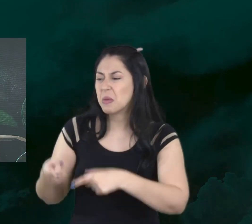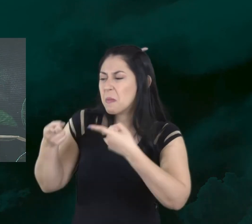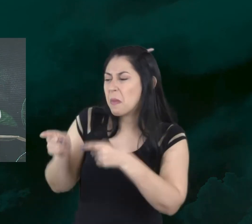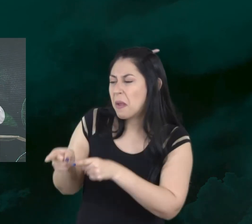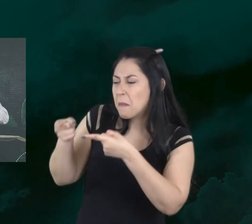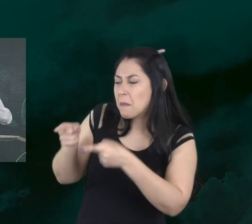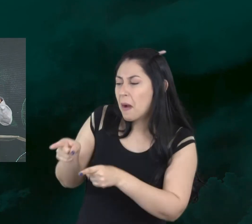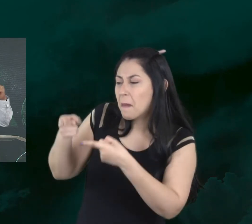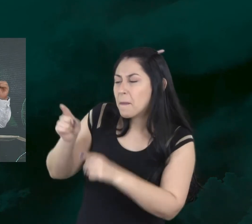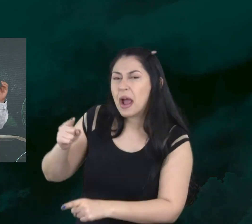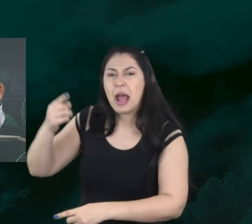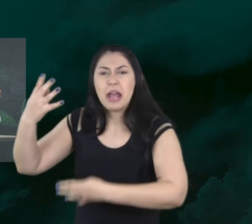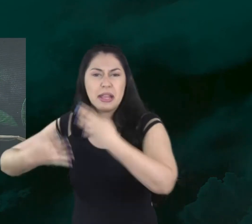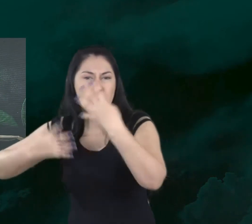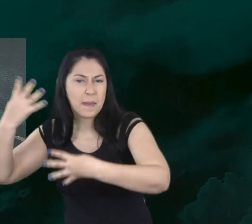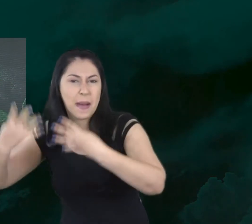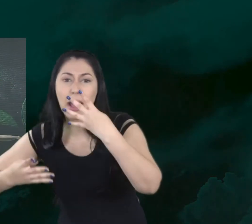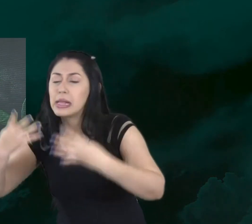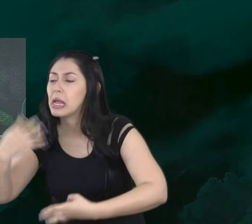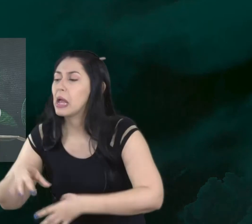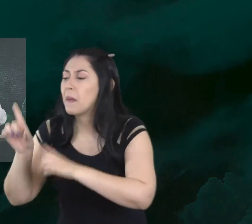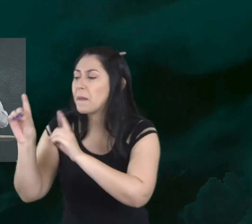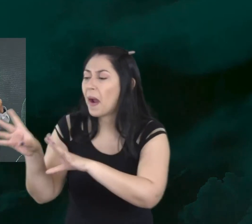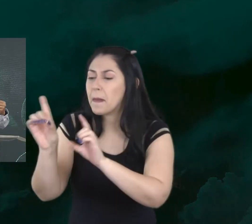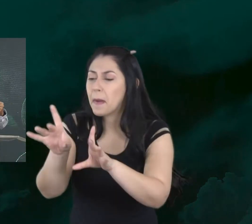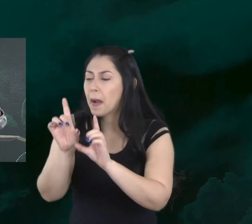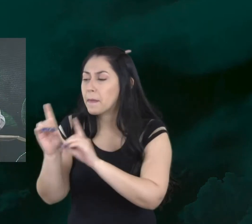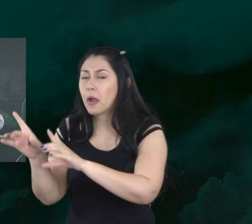introduzir circuncisão, querendo introduzir